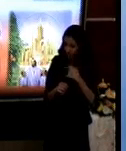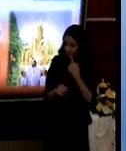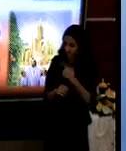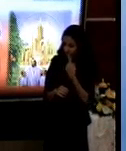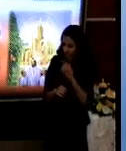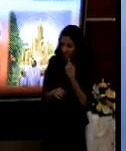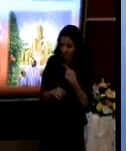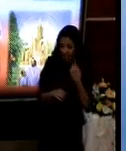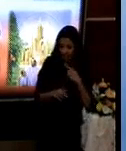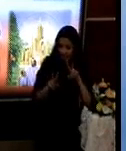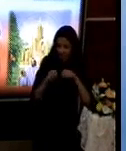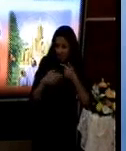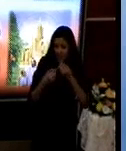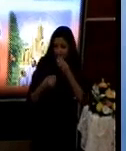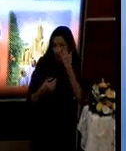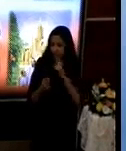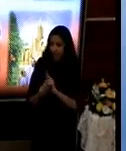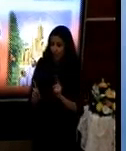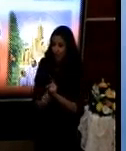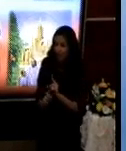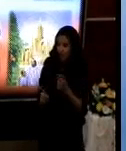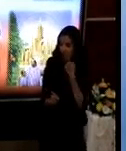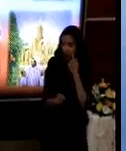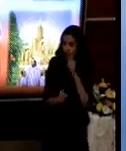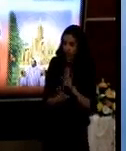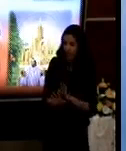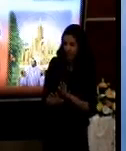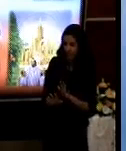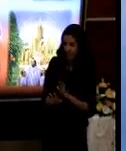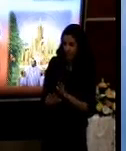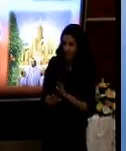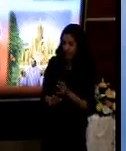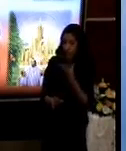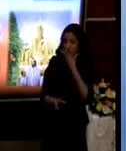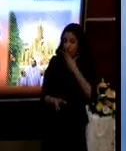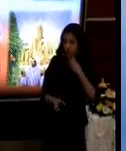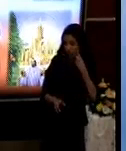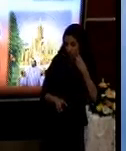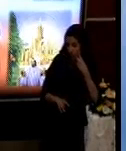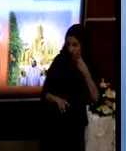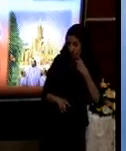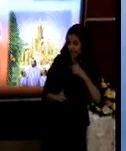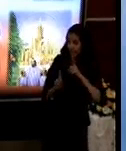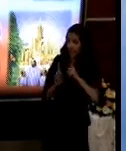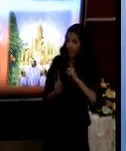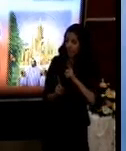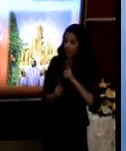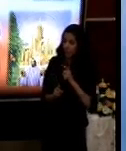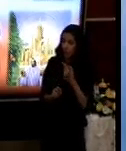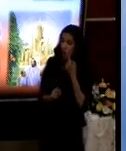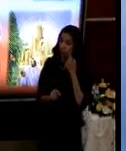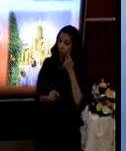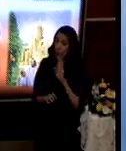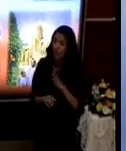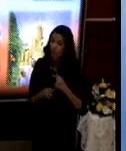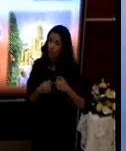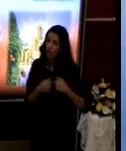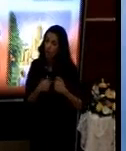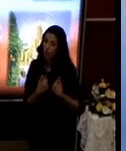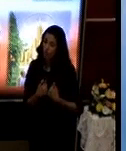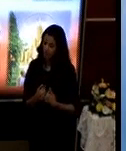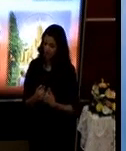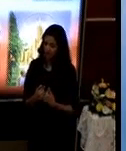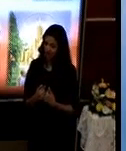Dios no solo quiere tu pie, quiere tu mente. Sobre toda cosa guardada, guarda tu corazón,